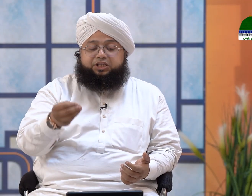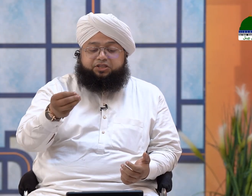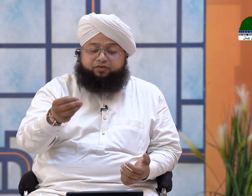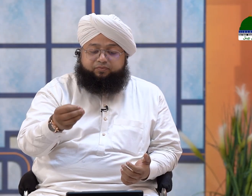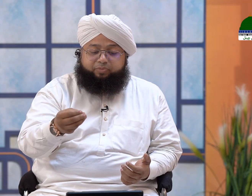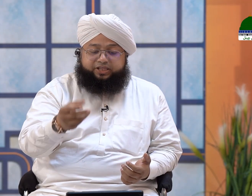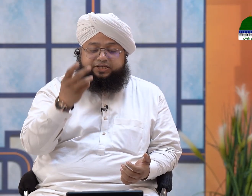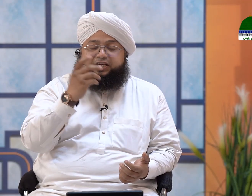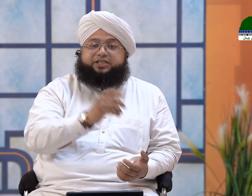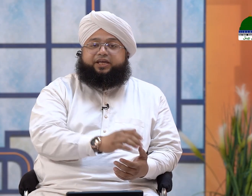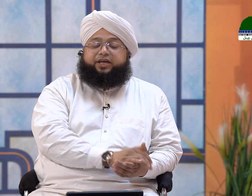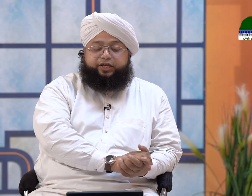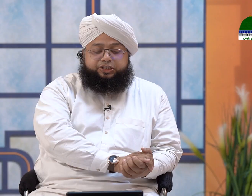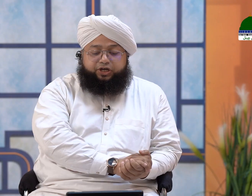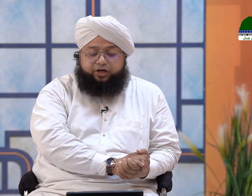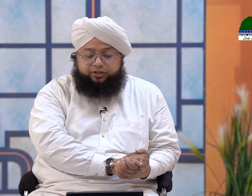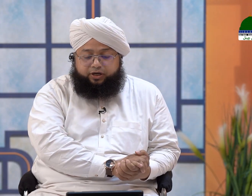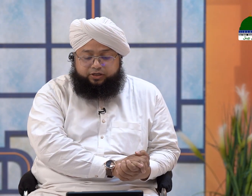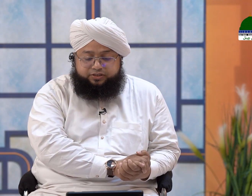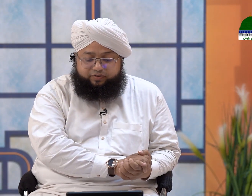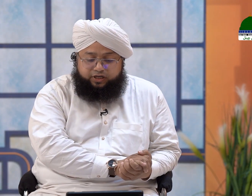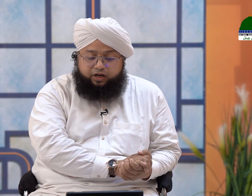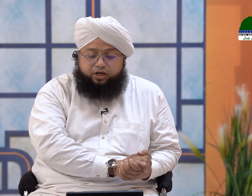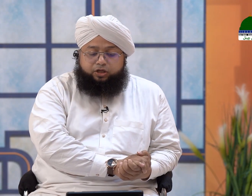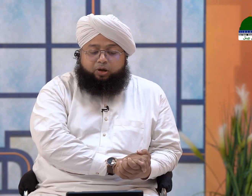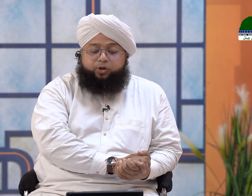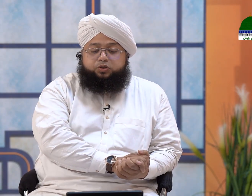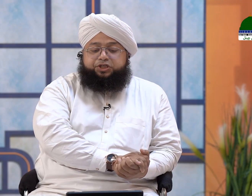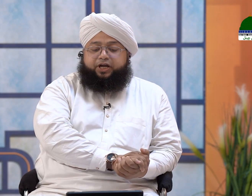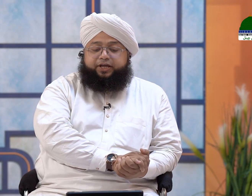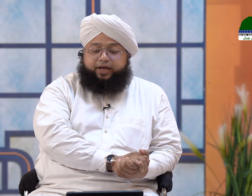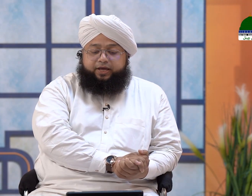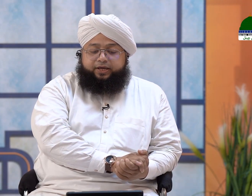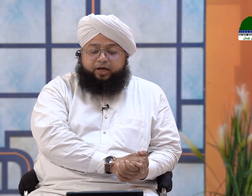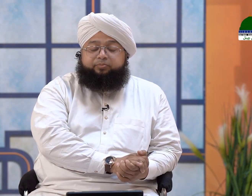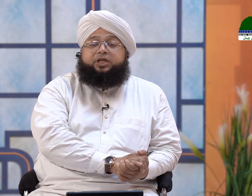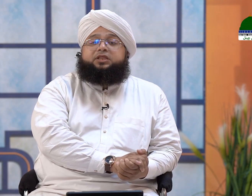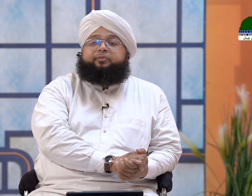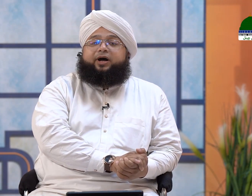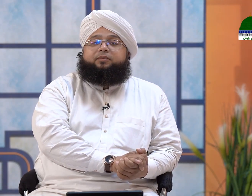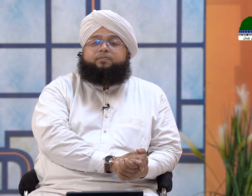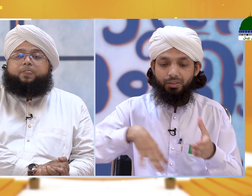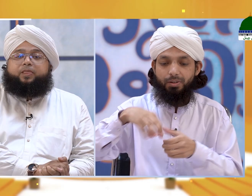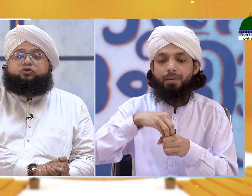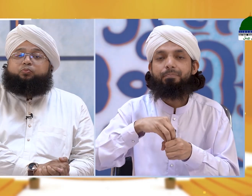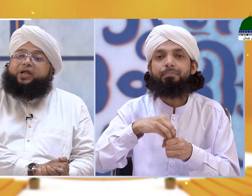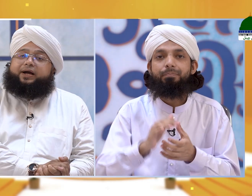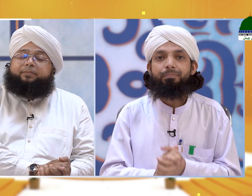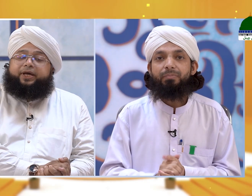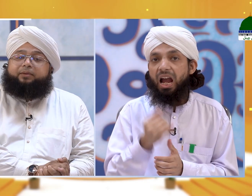کی طرف بڑھتے چلے جائیں گے انشاءاللہ عز و جل۔ تو ہمیں کوشش کرنی ہے کہ ہم ان تمام جو برے کام ہیں ہم ان